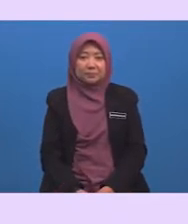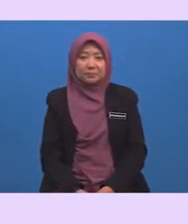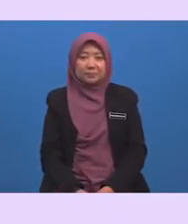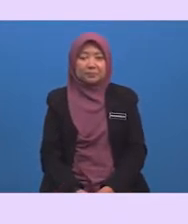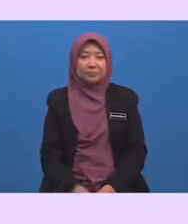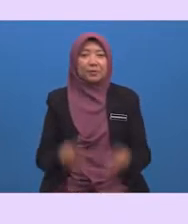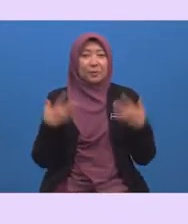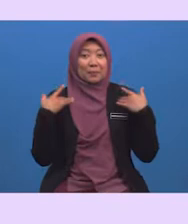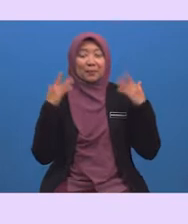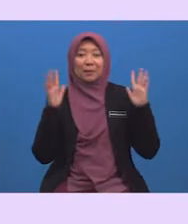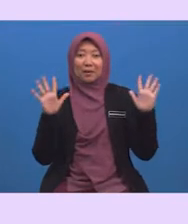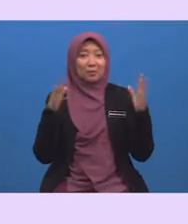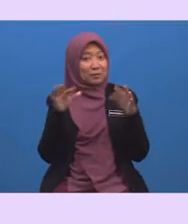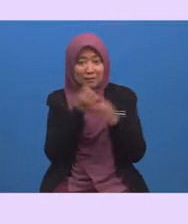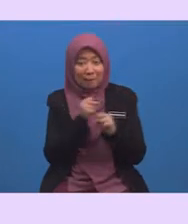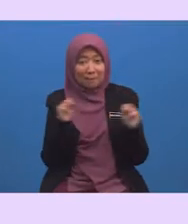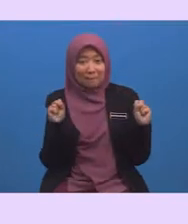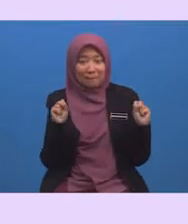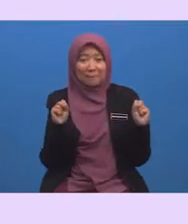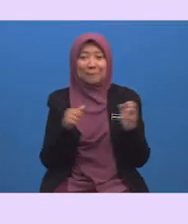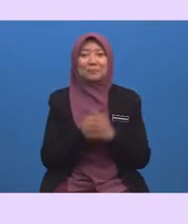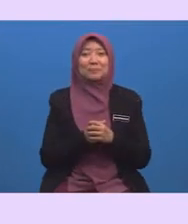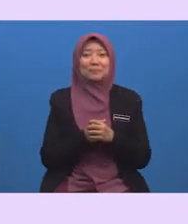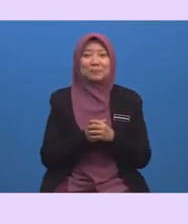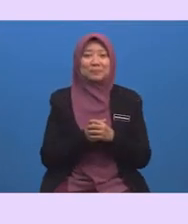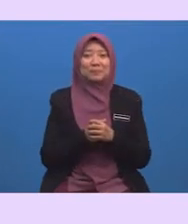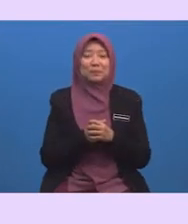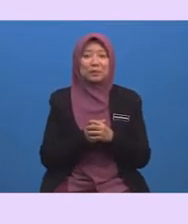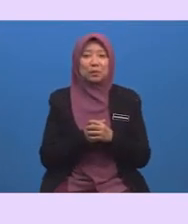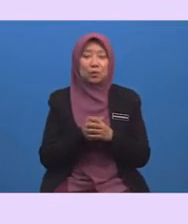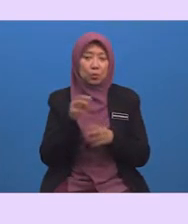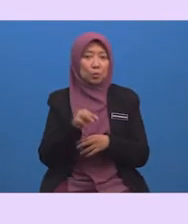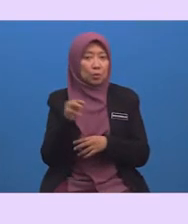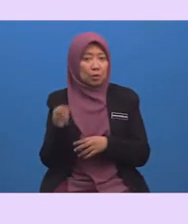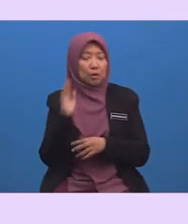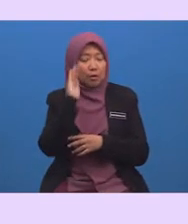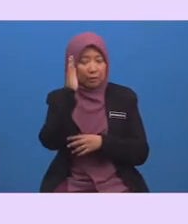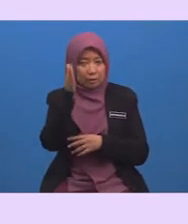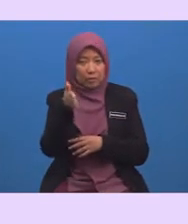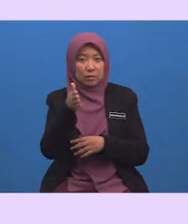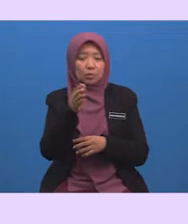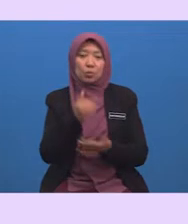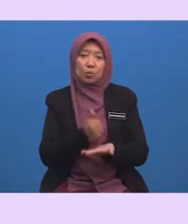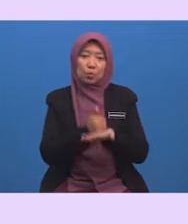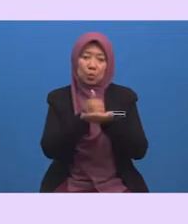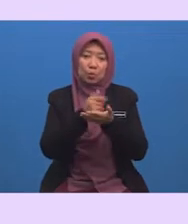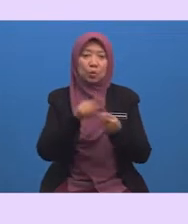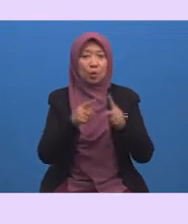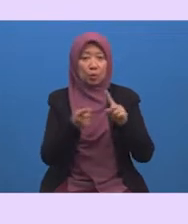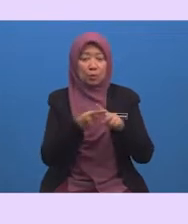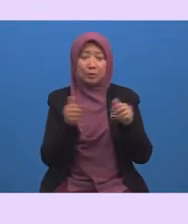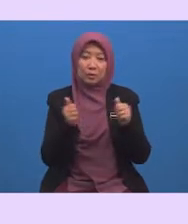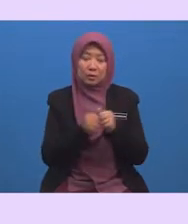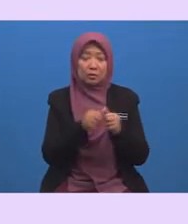Wah, hebat. Sudah siap? Ya, murid-murid akan menolong kawan